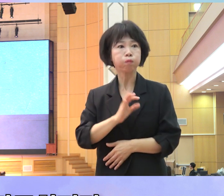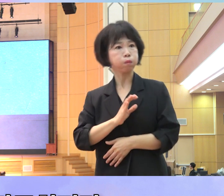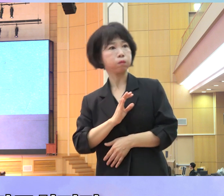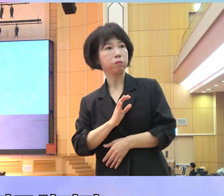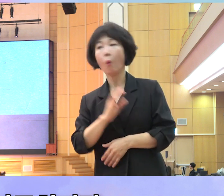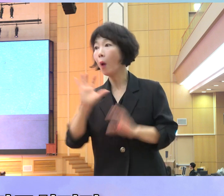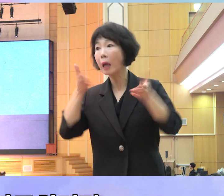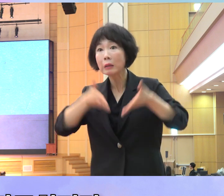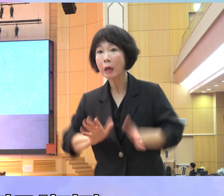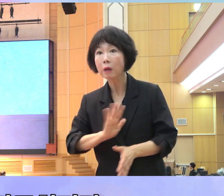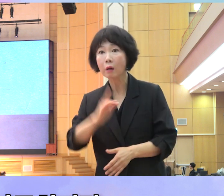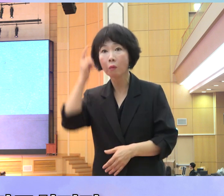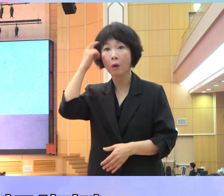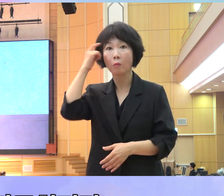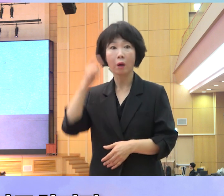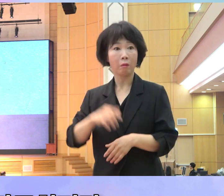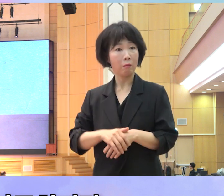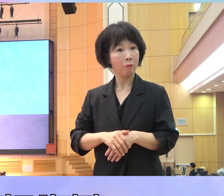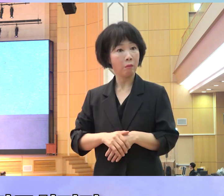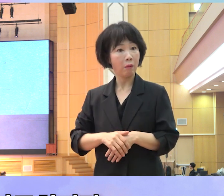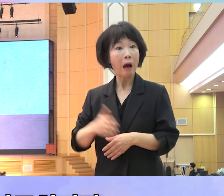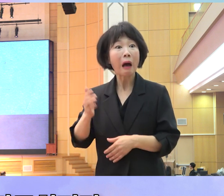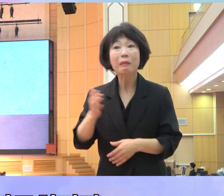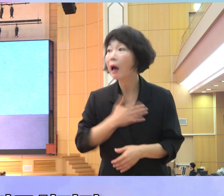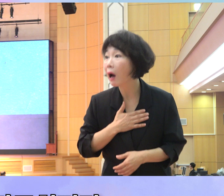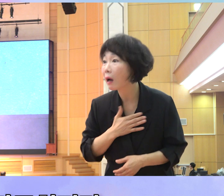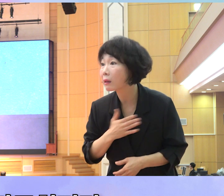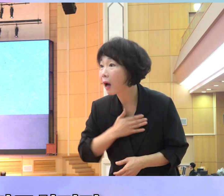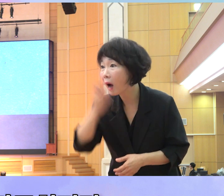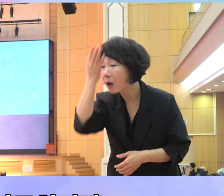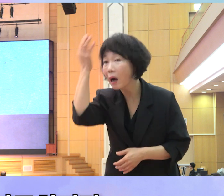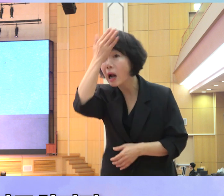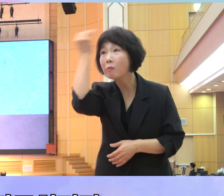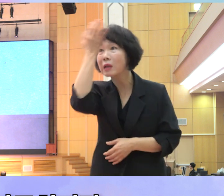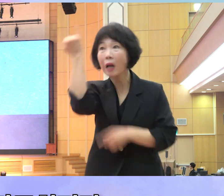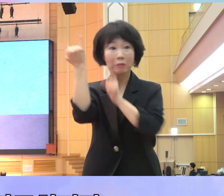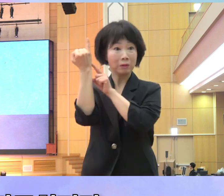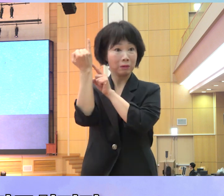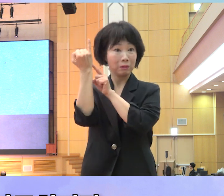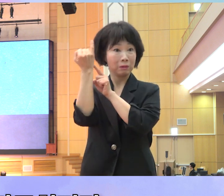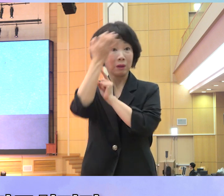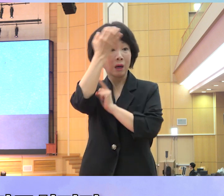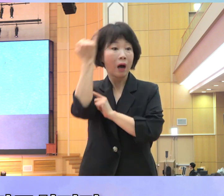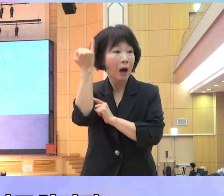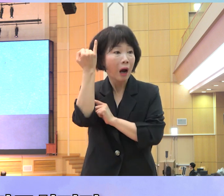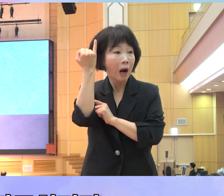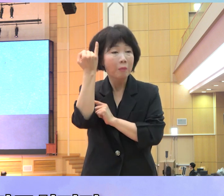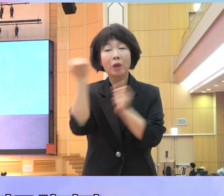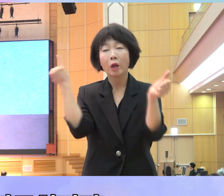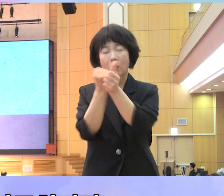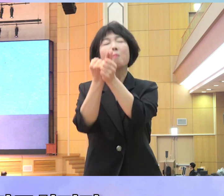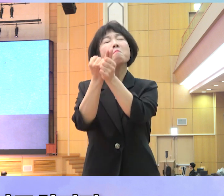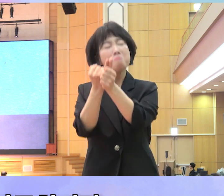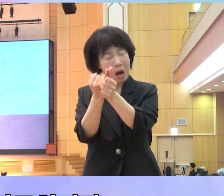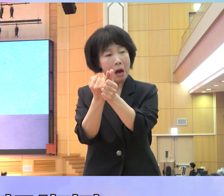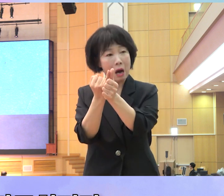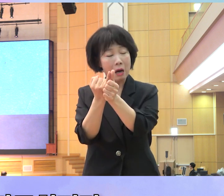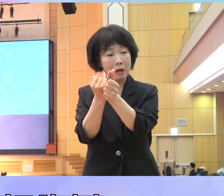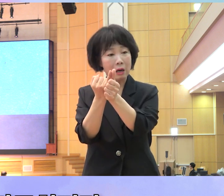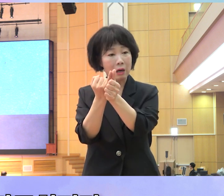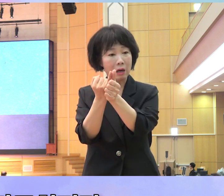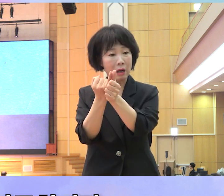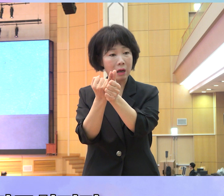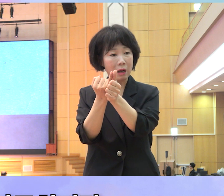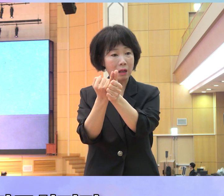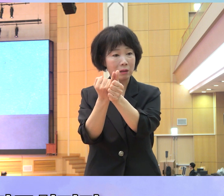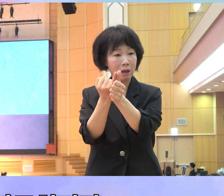그러니까 저도 우리 할머니가 7을 낳으셨다고 그랬는데 7 낳으셔서 3분 사시고 4분 돌아가셨다고 그러거든요. 4분